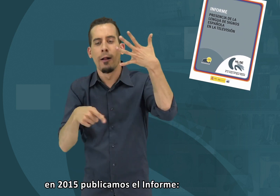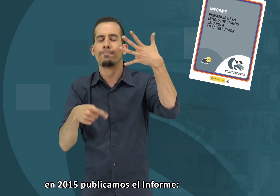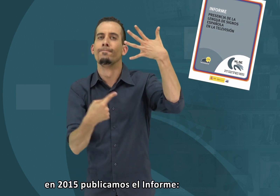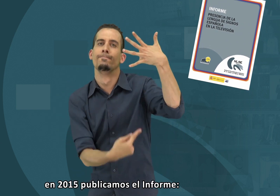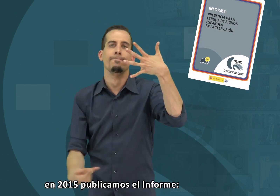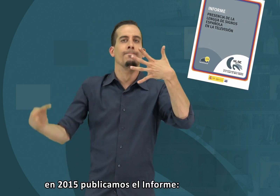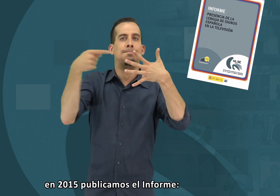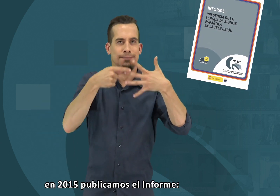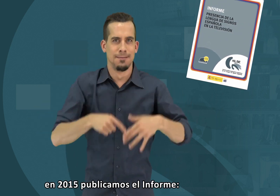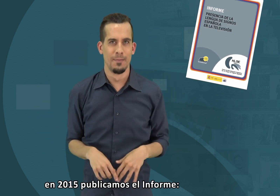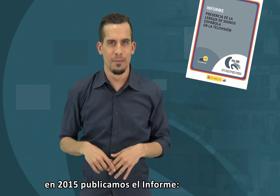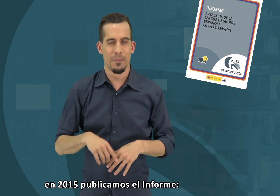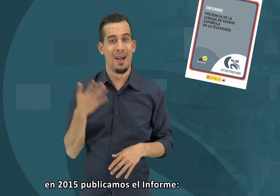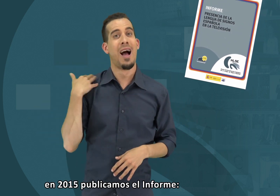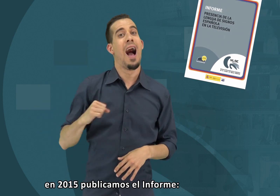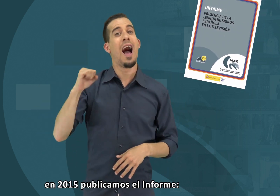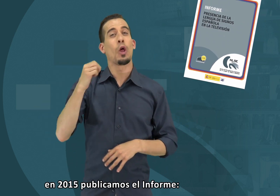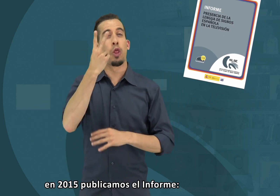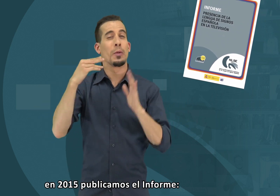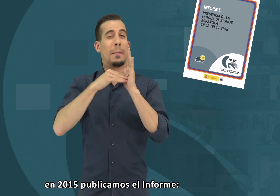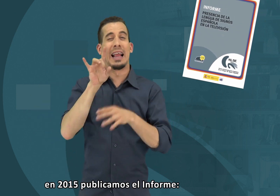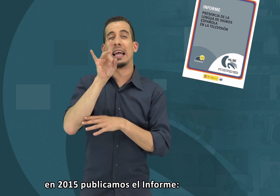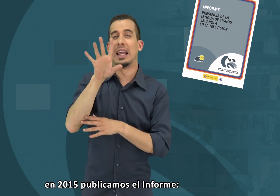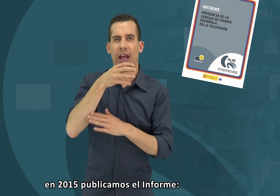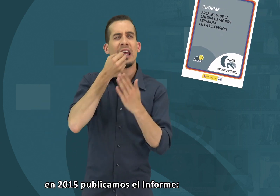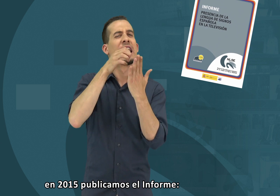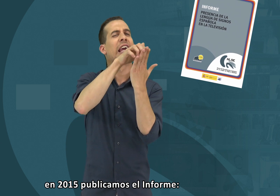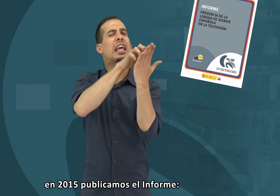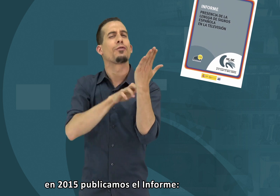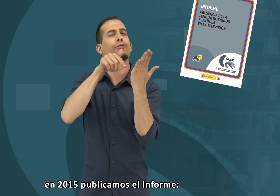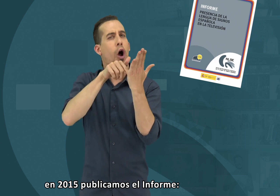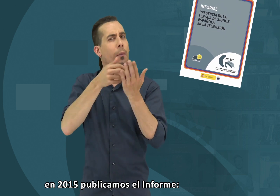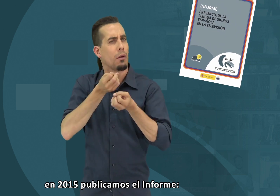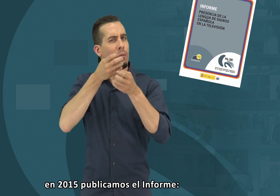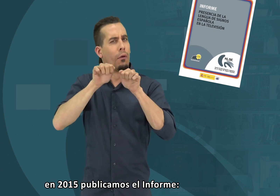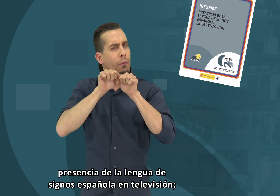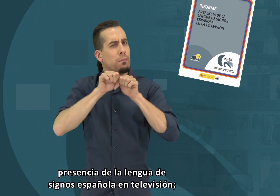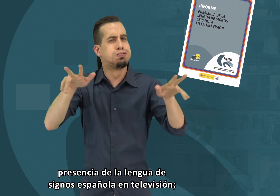del CENELSE. En 2015 publicamos el informe Presencia de la